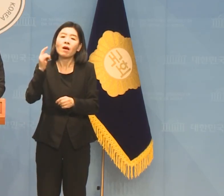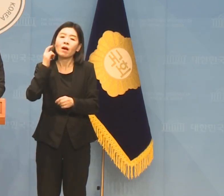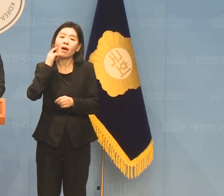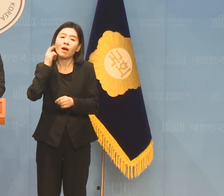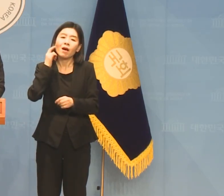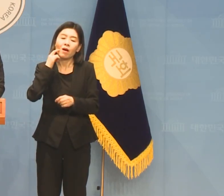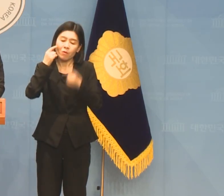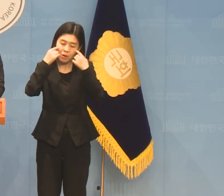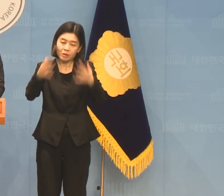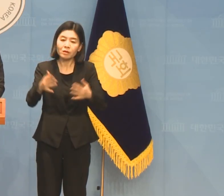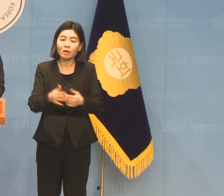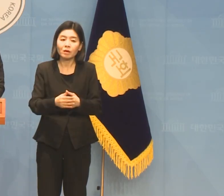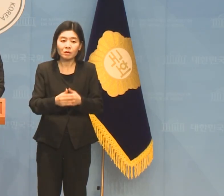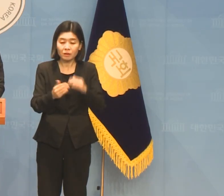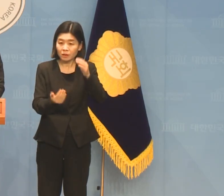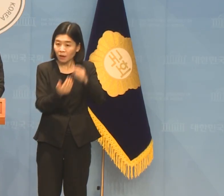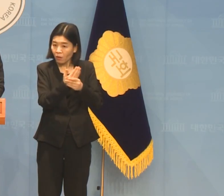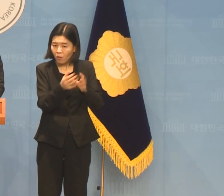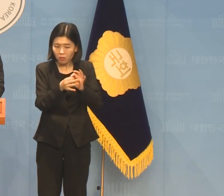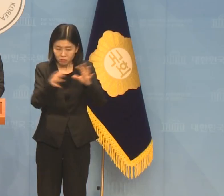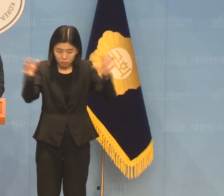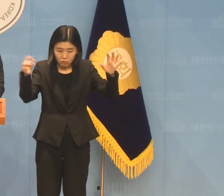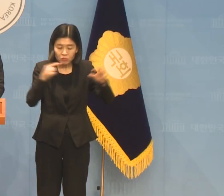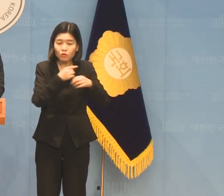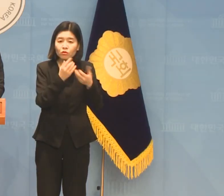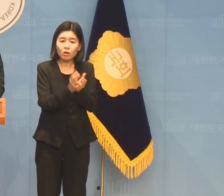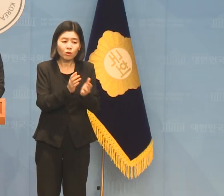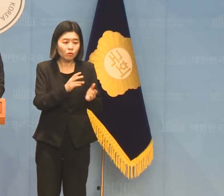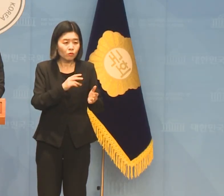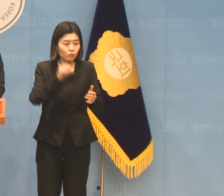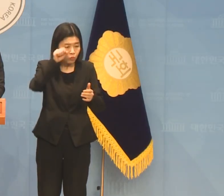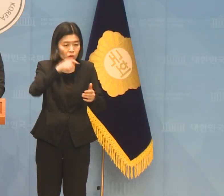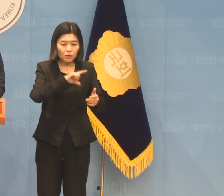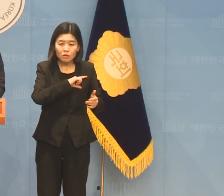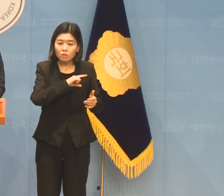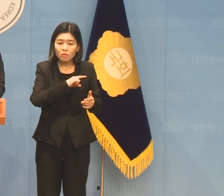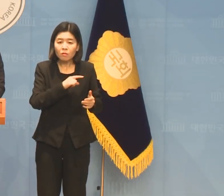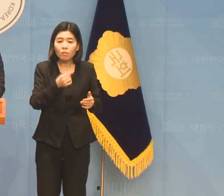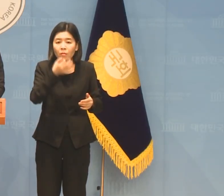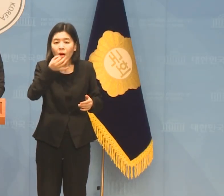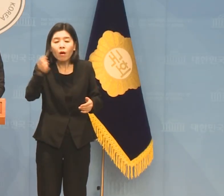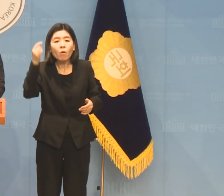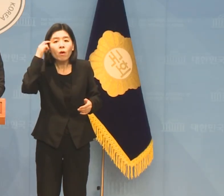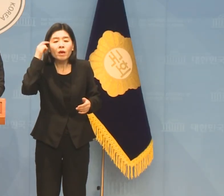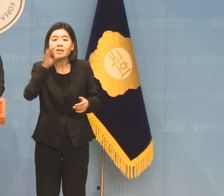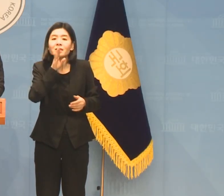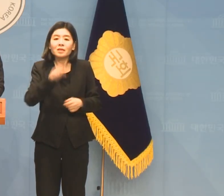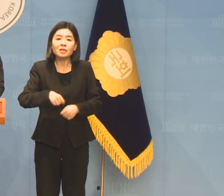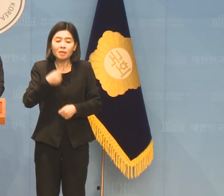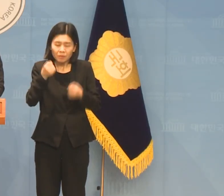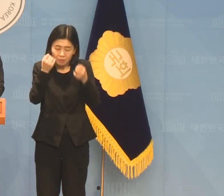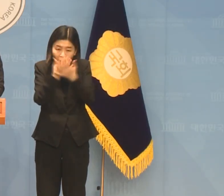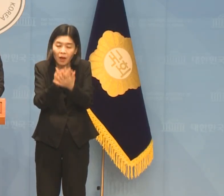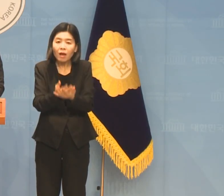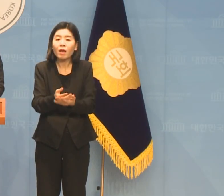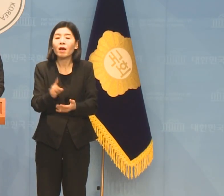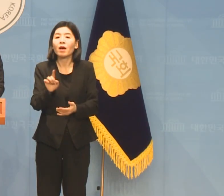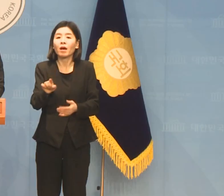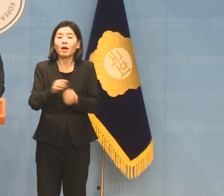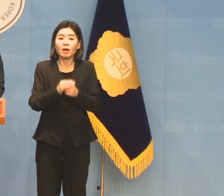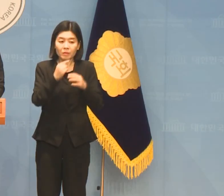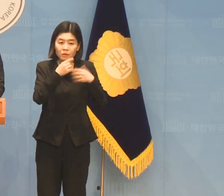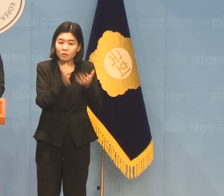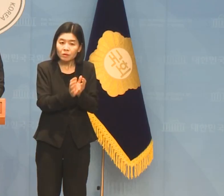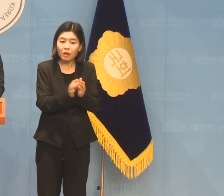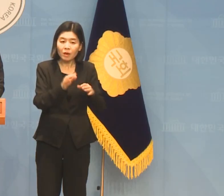거짓말입니다. 게다가 해당 사건과 무관한 민주당 후보의 이름까지 거론하며 진실을 호도하고 있습니다. 최민희 과방위원장은 민주당